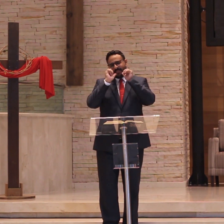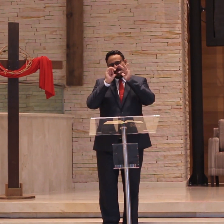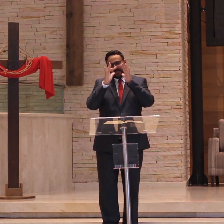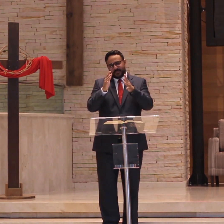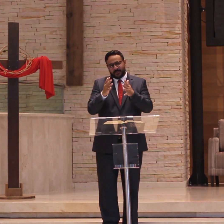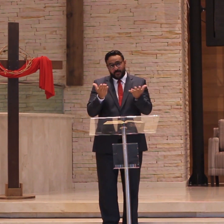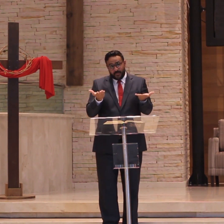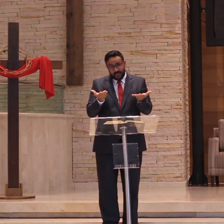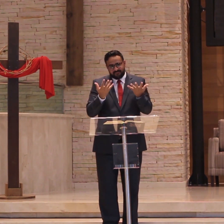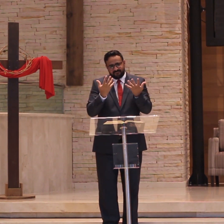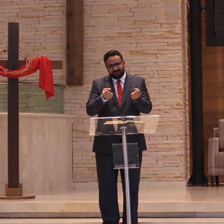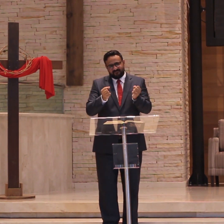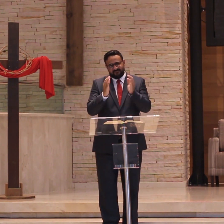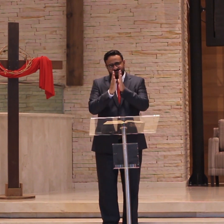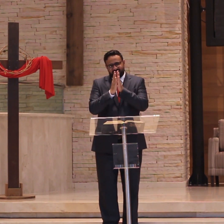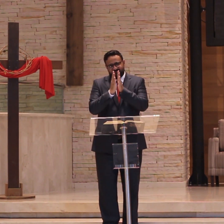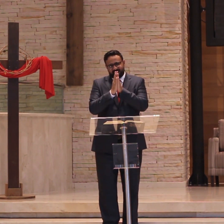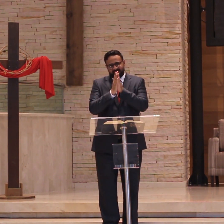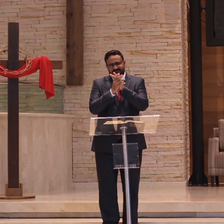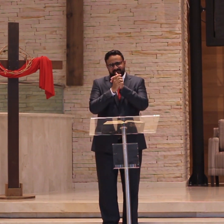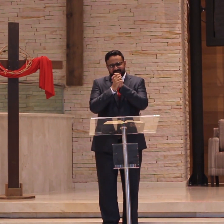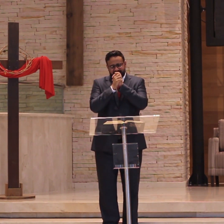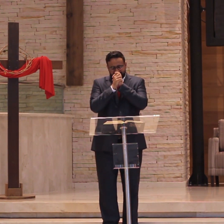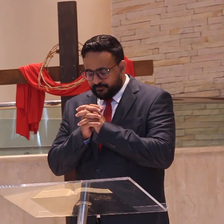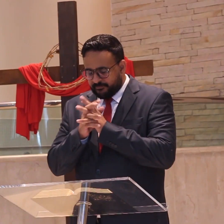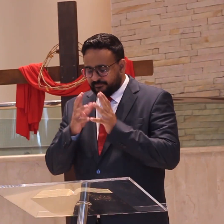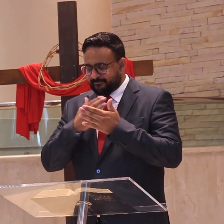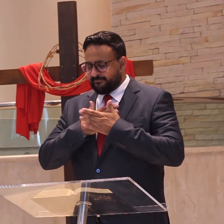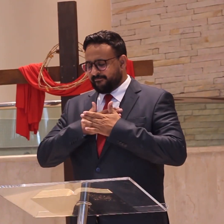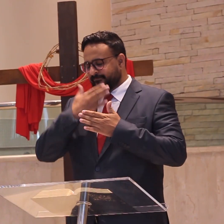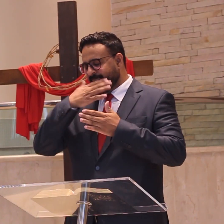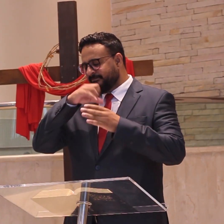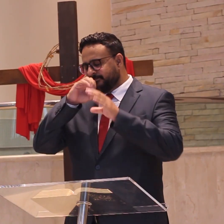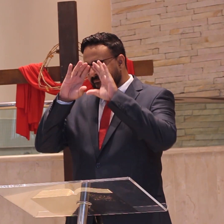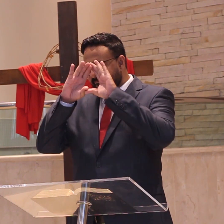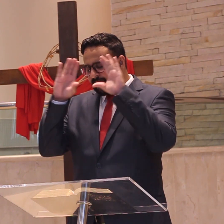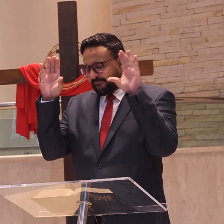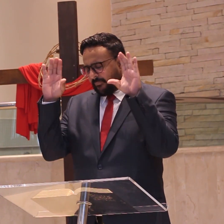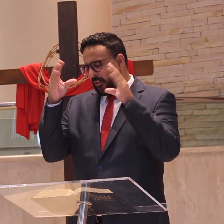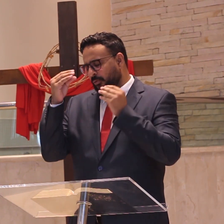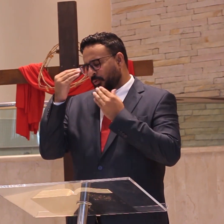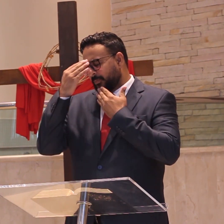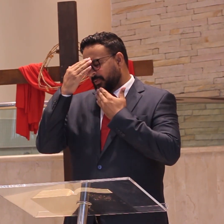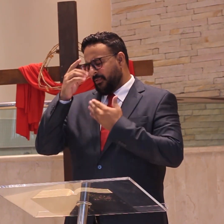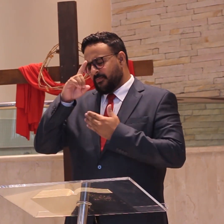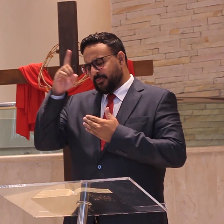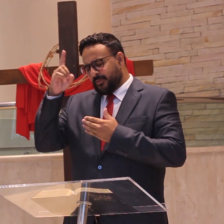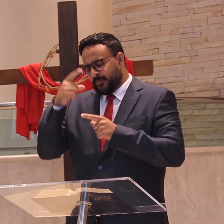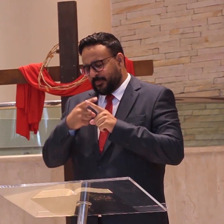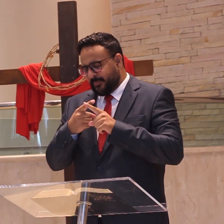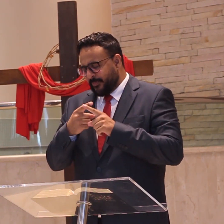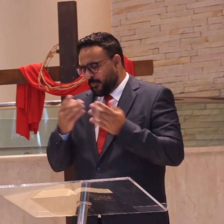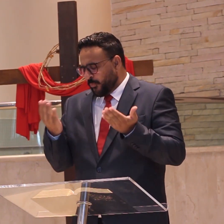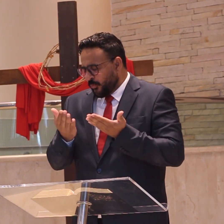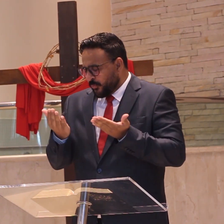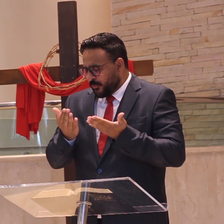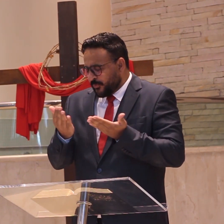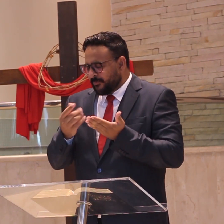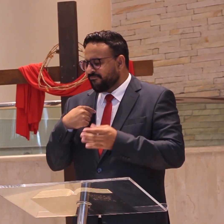Eu te aceito. Que Deus te abençoe. Vamos orar. Querido Pai que habita nos altos dos céus, muito obrigado, Senhor,